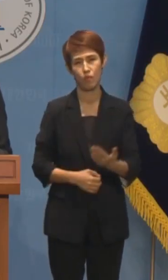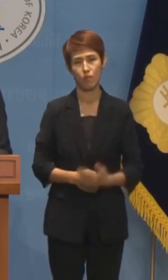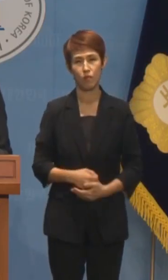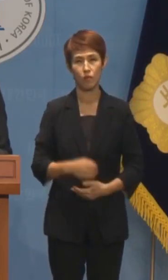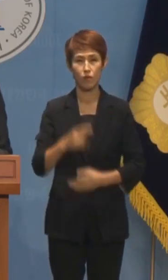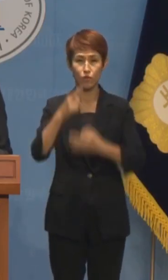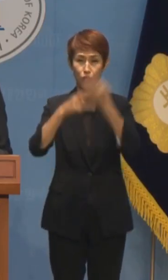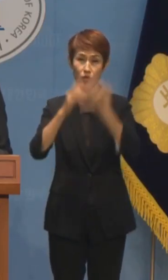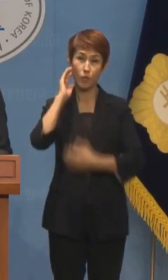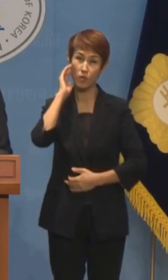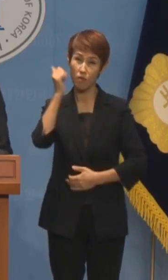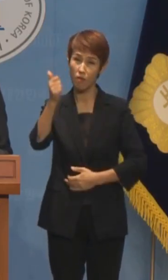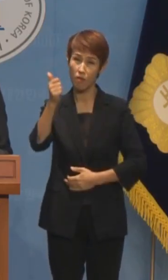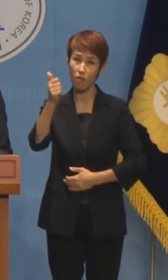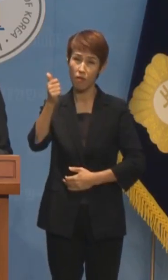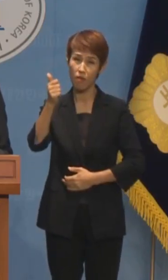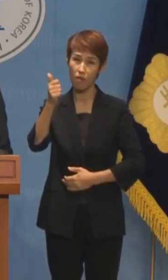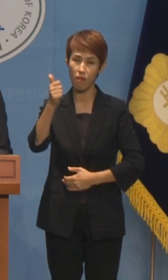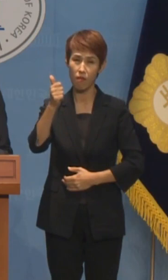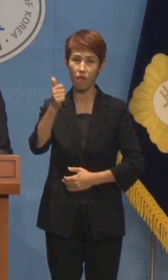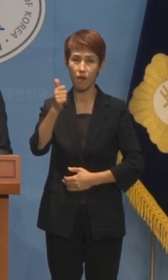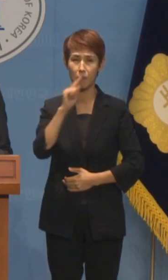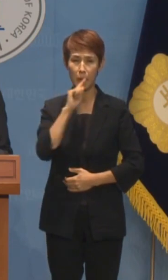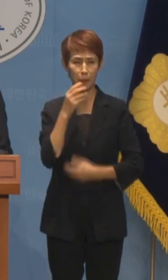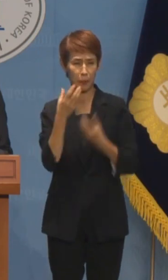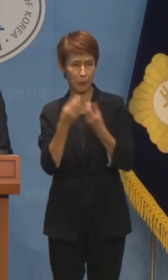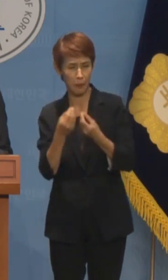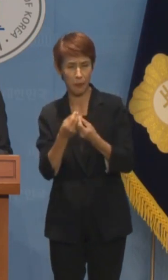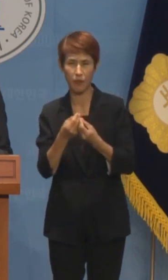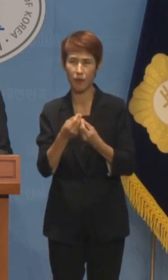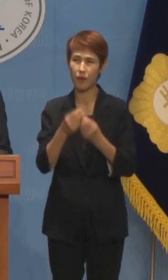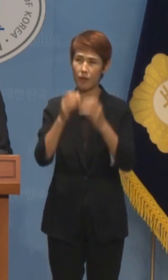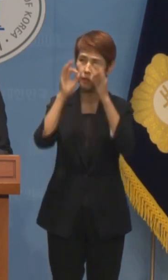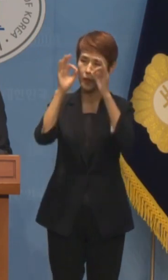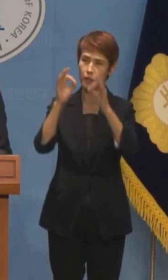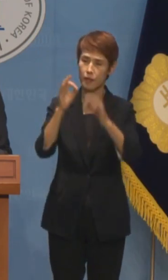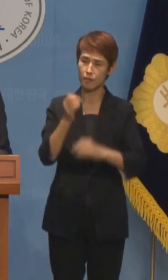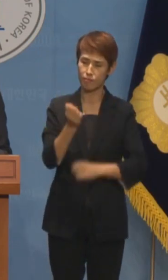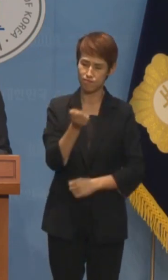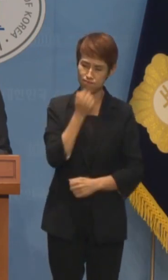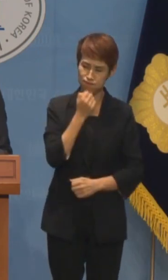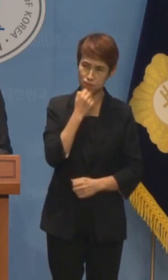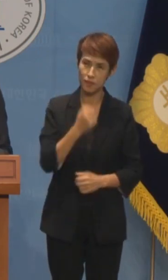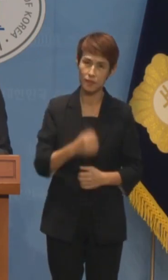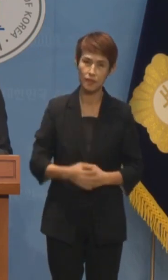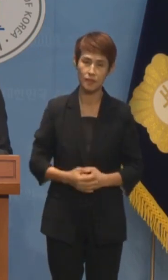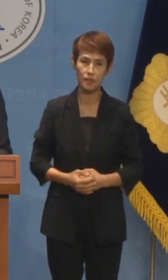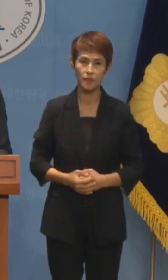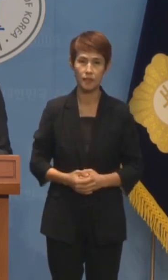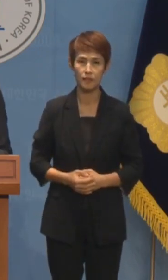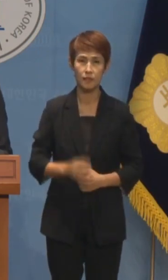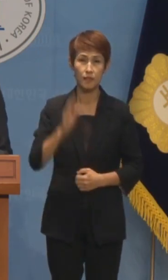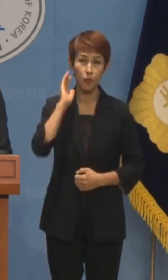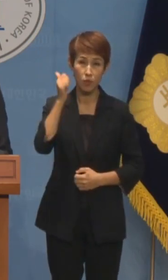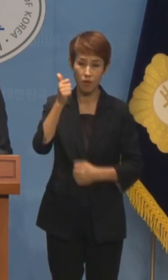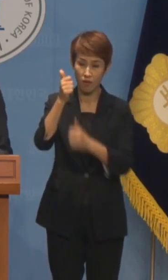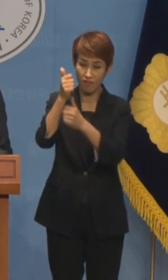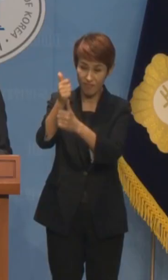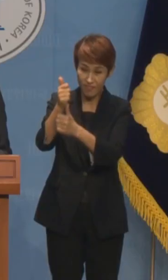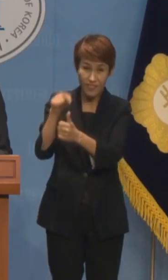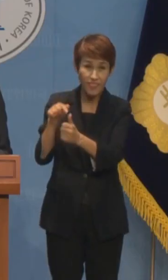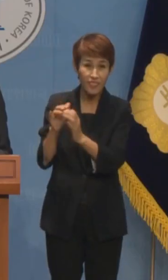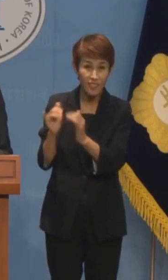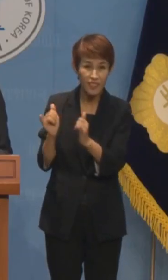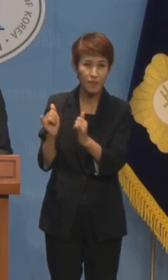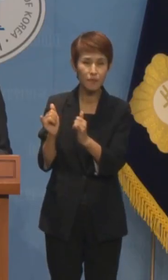대통령 측의 파렴치한 변명에 실소를 금할 수가 없습니다. 대통령 참모들은